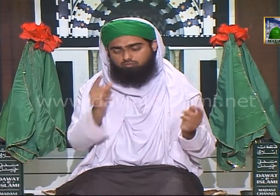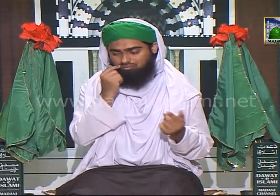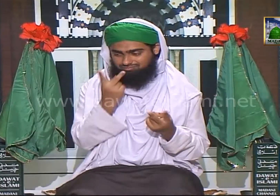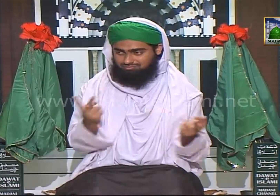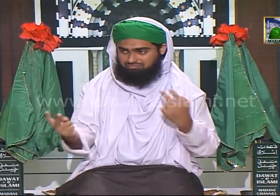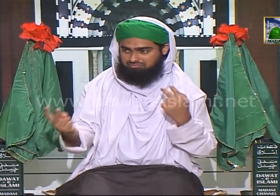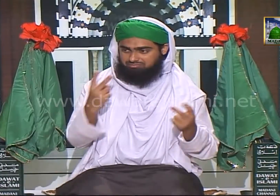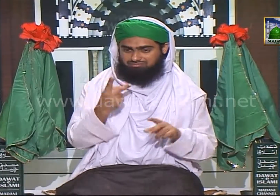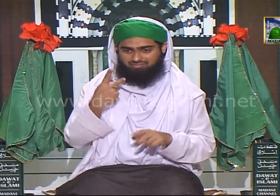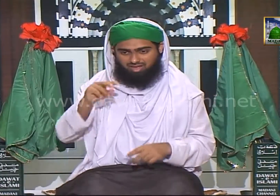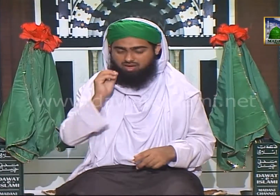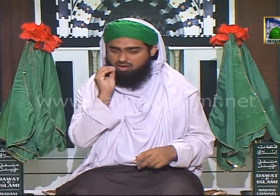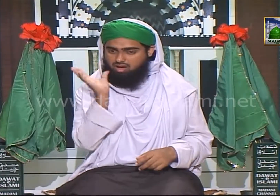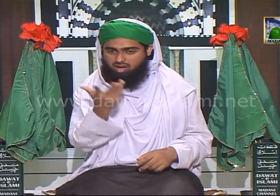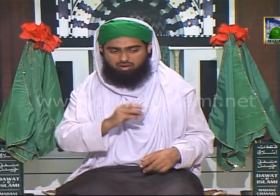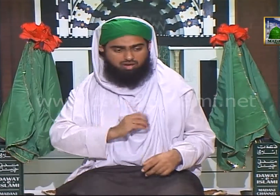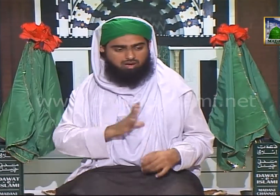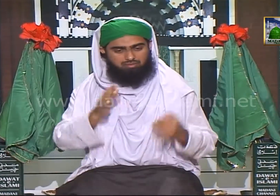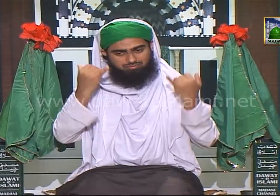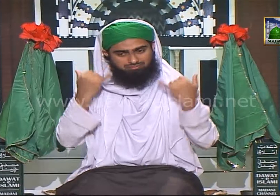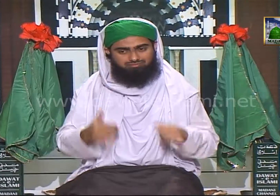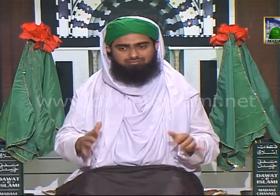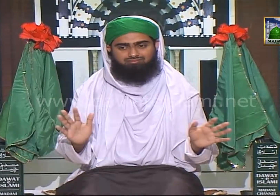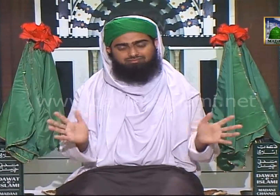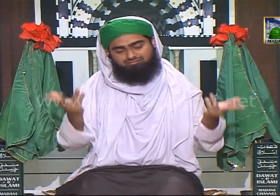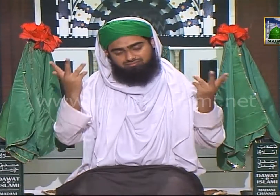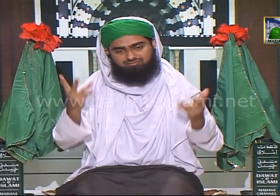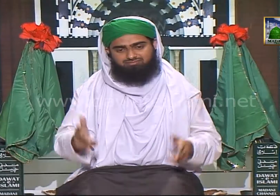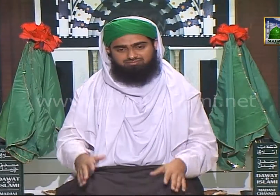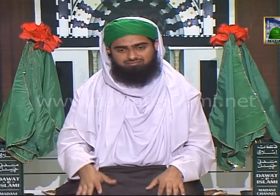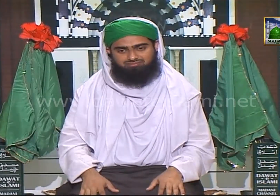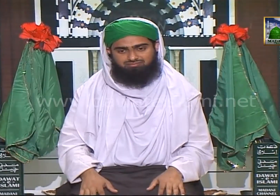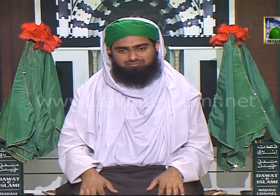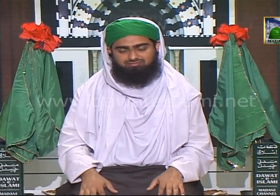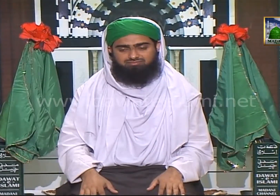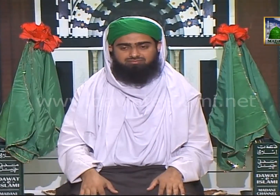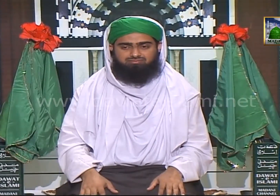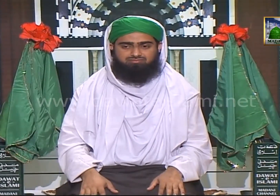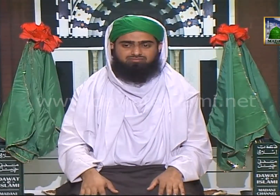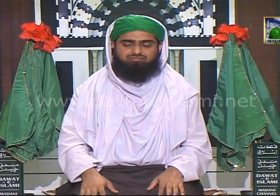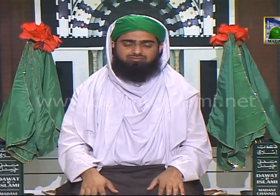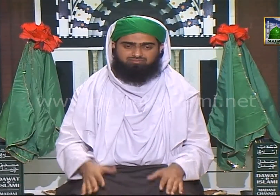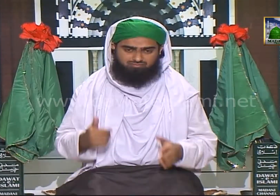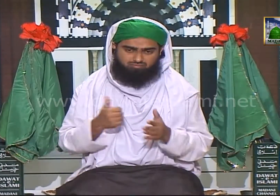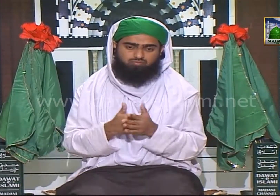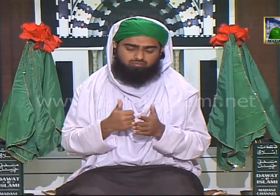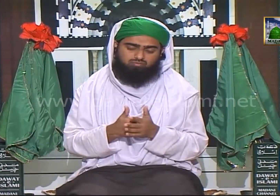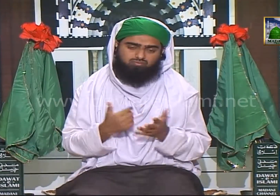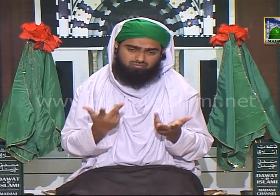منہ سے اپنے آپ کو نمازی کہوں، تاکہ دونوں کا مطلب ہے کہ کمپرومائز ہو جائے، ٹھیک ہے۔ تو یہاں ہم یہ سیکھتے ہیں کہ دلوں میں سادگی ہونی چاہیے، اپنی